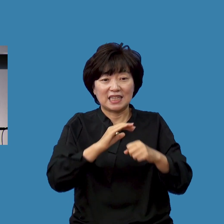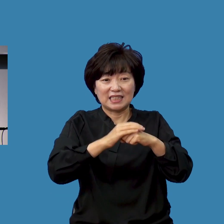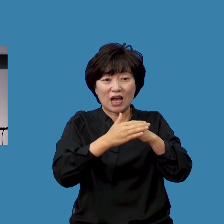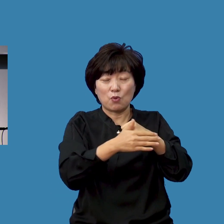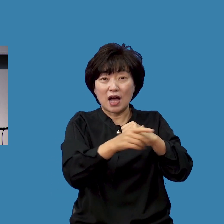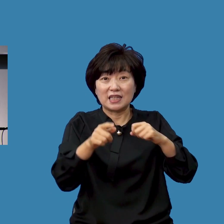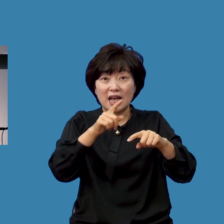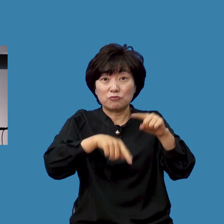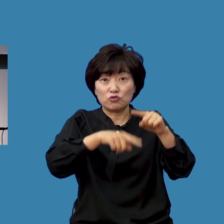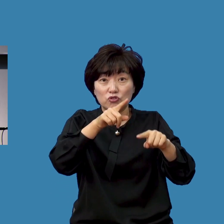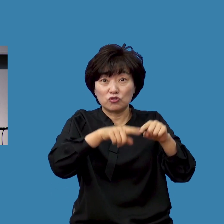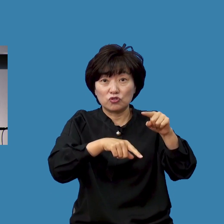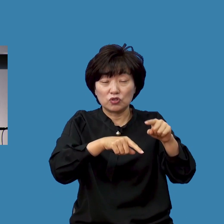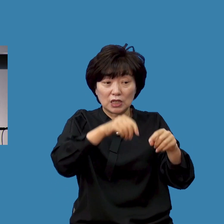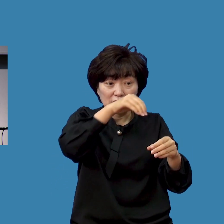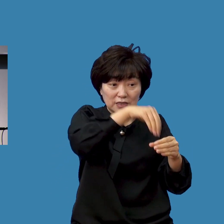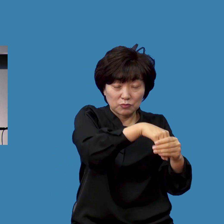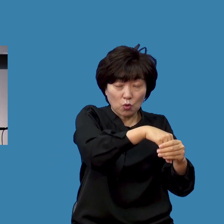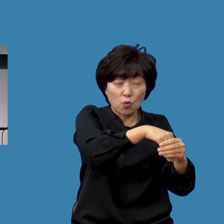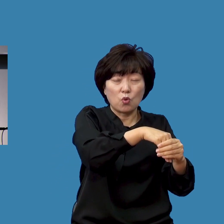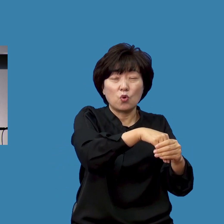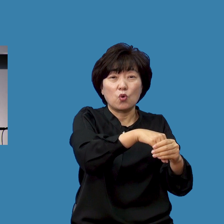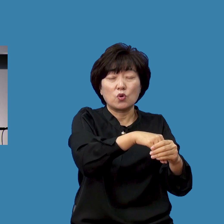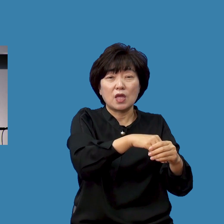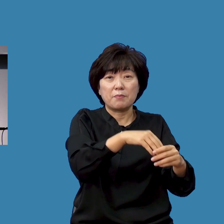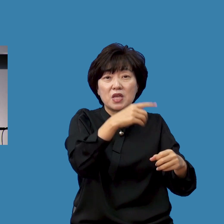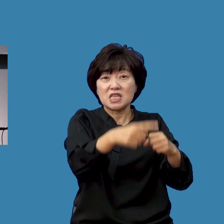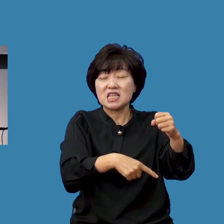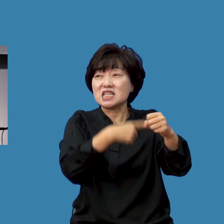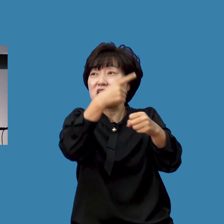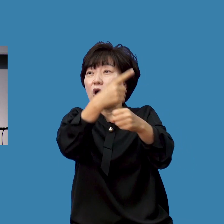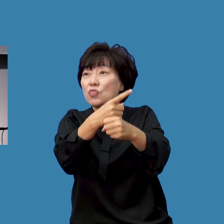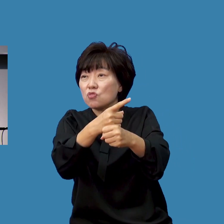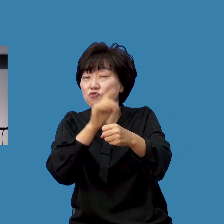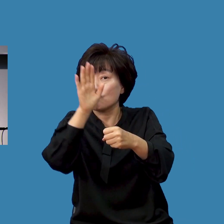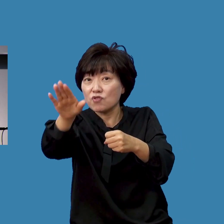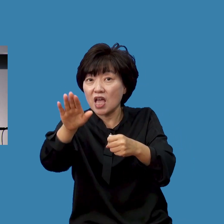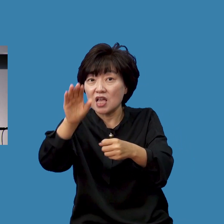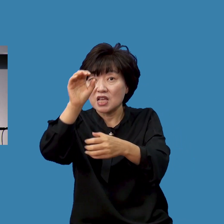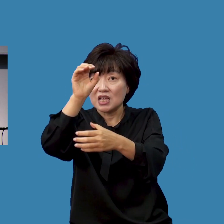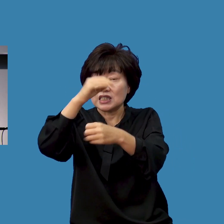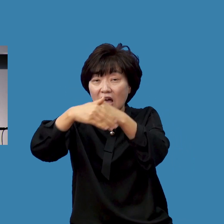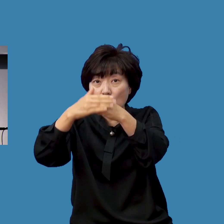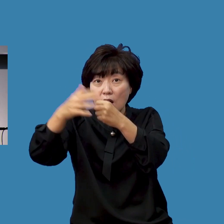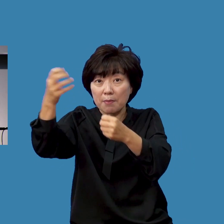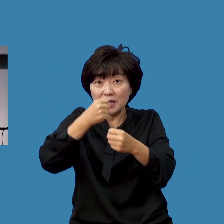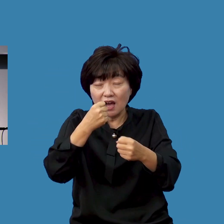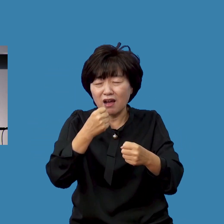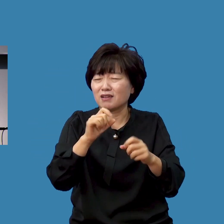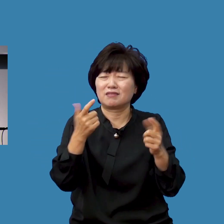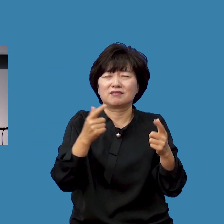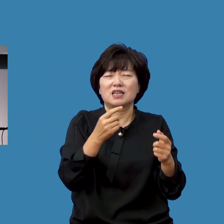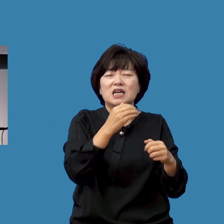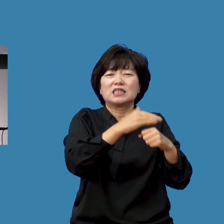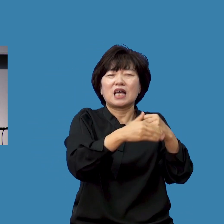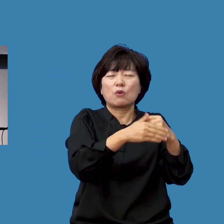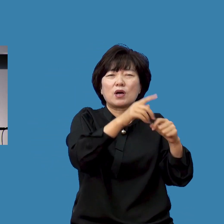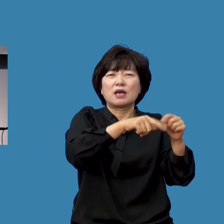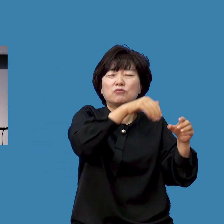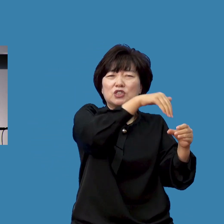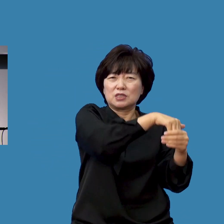여러분, 사과나무는 말이에요, 심고 나면은 1년 만에 사과 열매를 딸 수 있는 게 아닙니다. 적어도 사과를